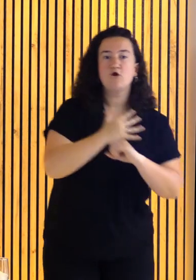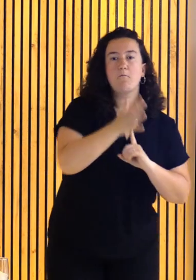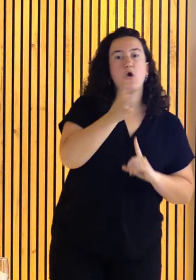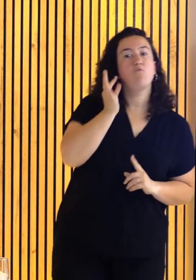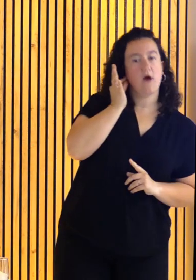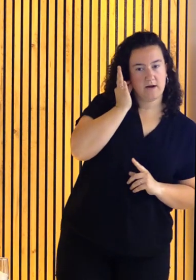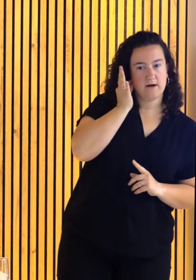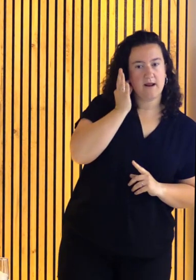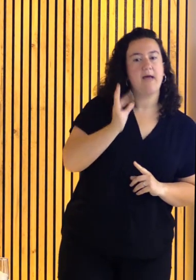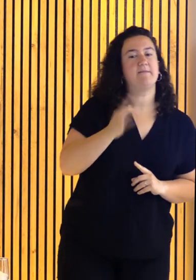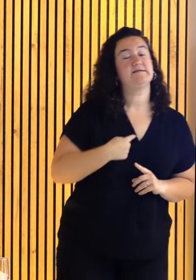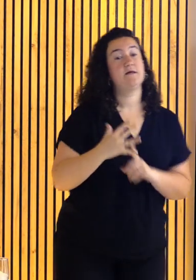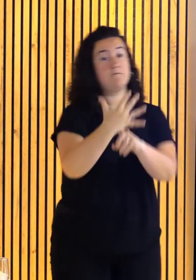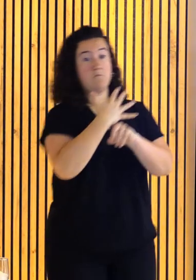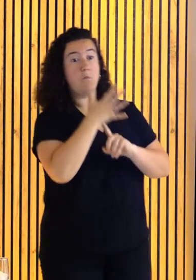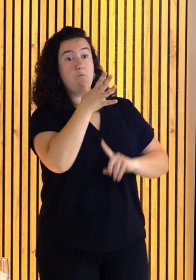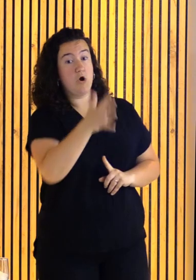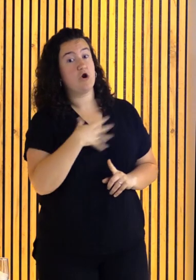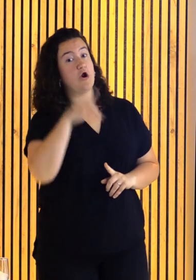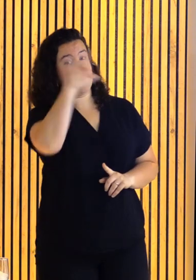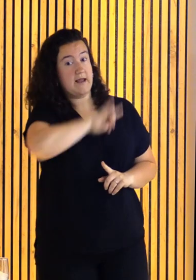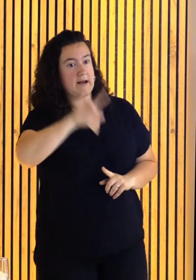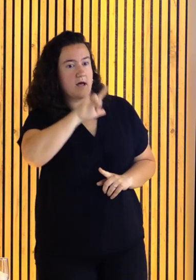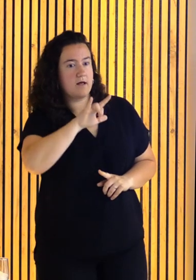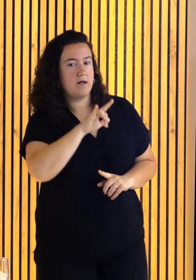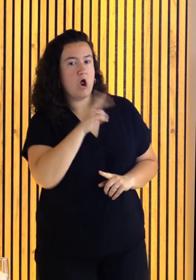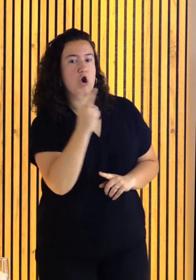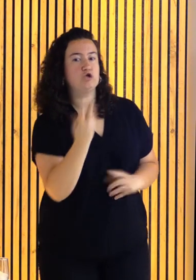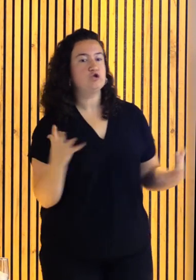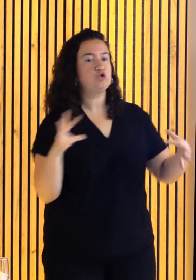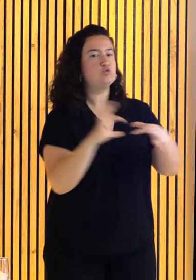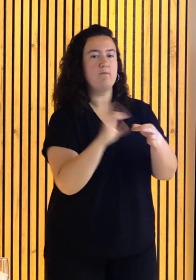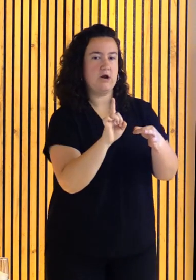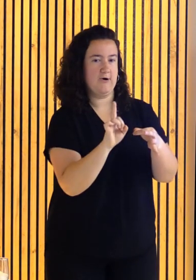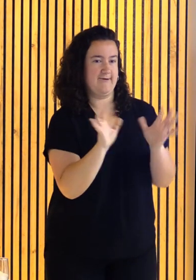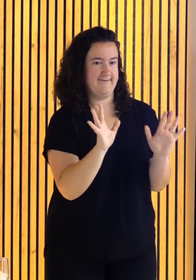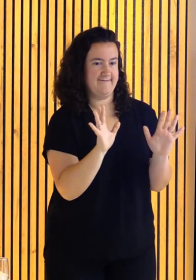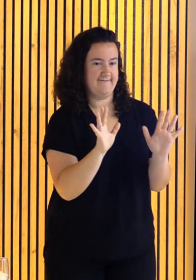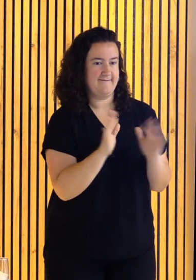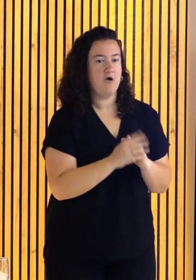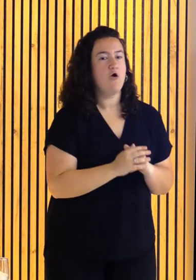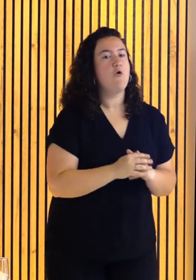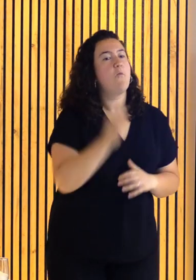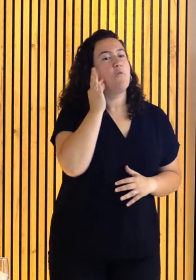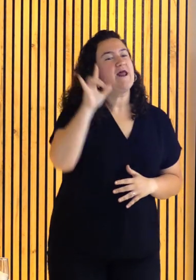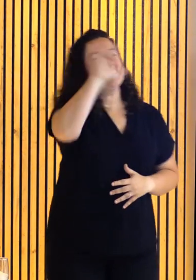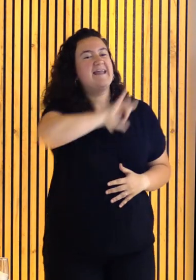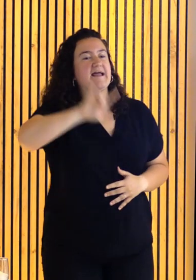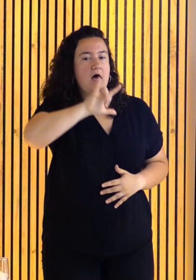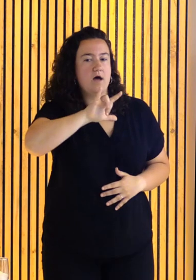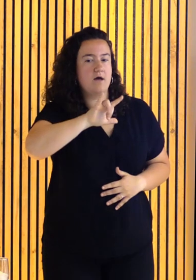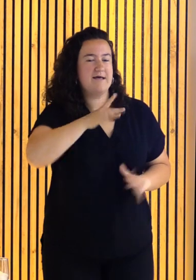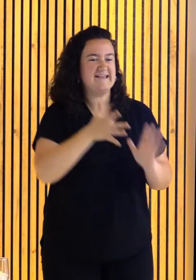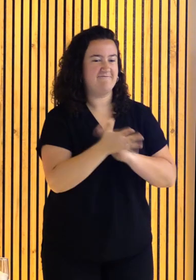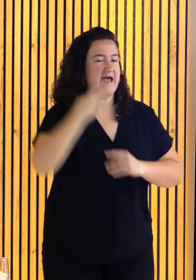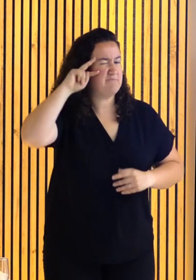zapalketa eta beltza izateagatikoak ez da bien batura, baizik eta emakume beltzarena beste esperientzia desberdin bada. Gero